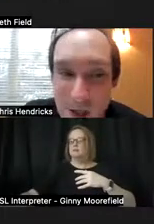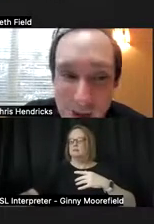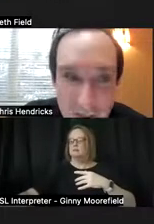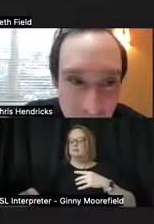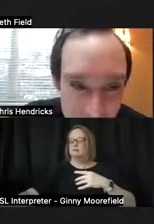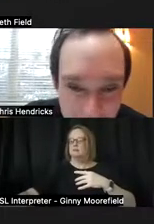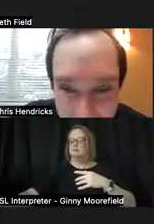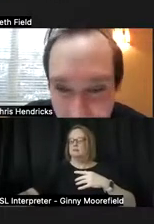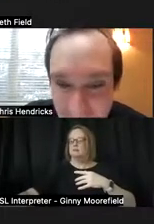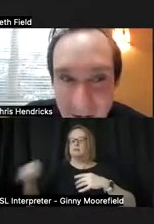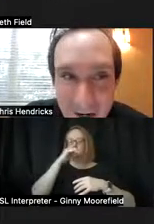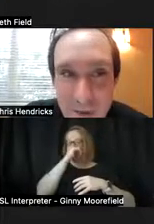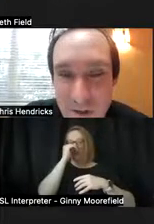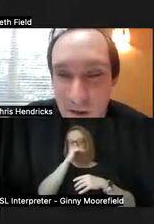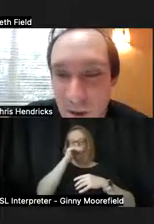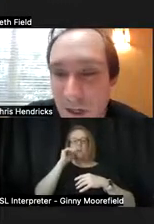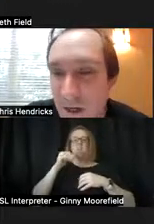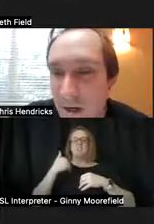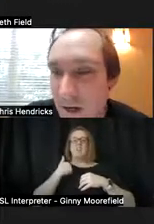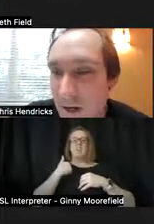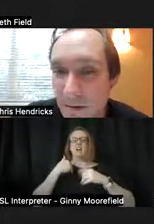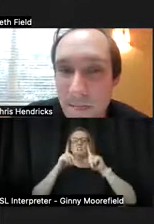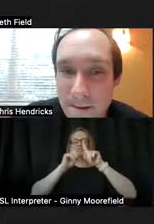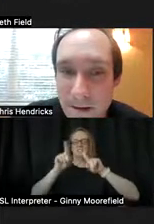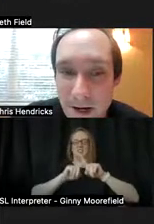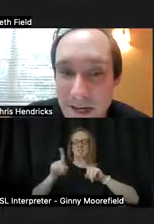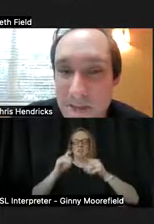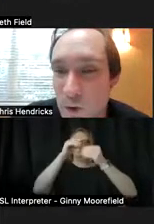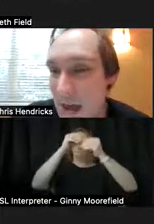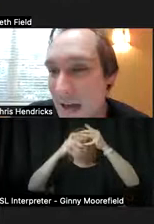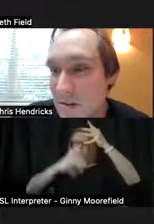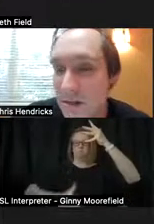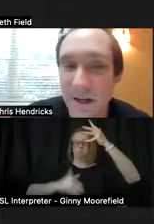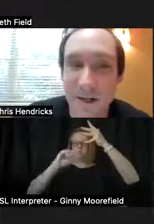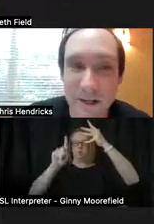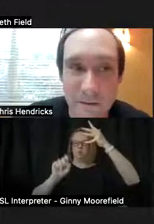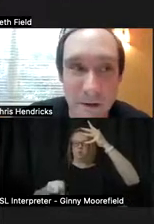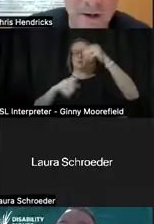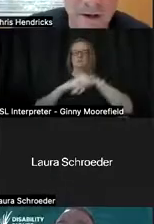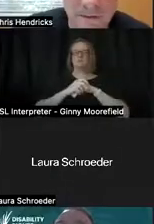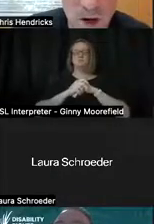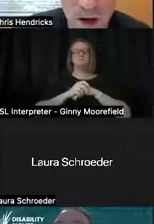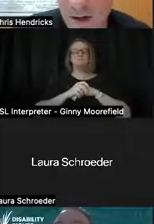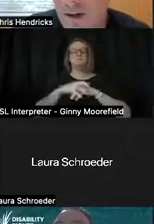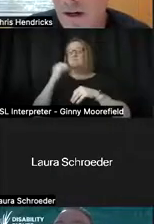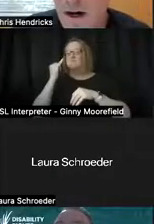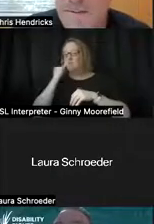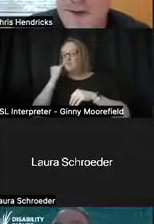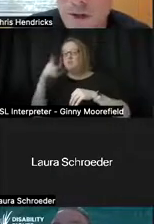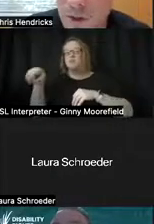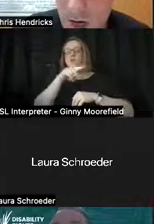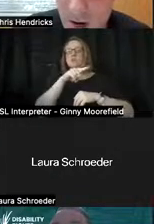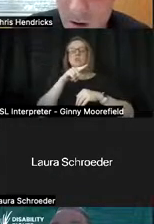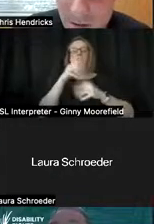se ha hecho y tenemos una serie de preguntas también para ustedes y lo que voy a hacer es mirar el chat